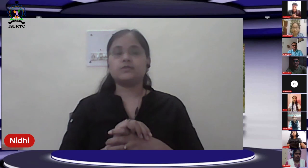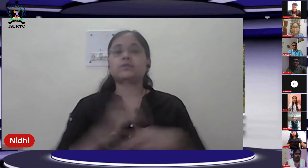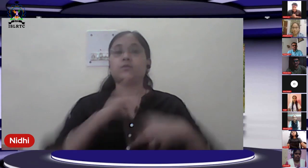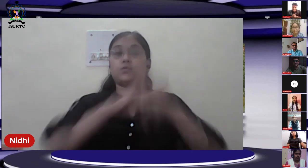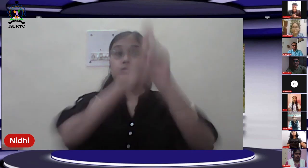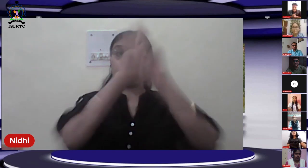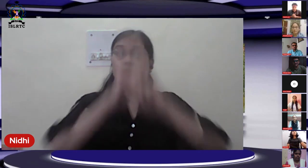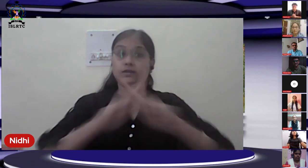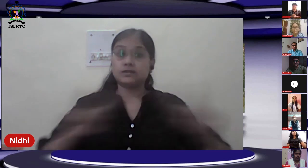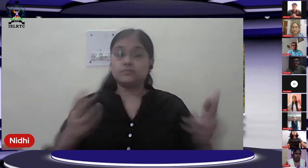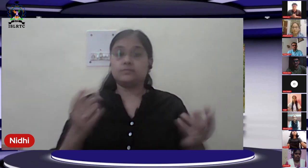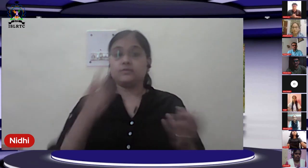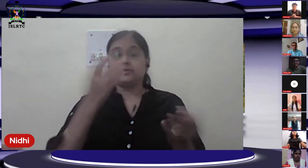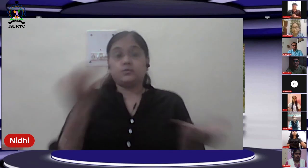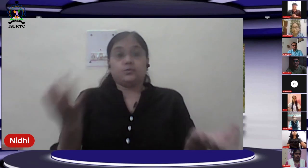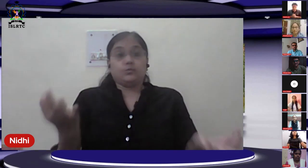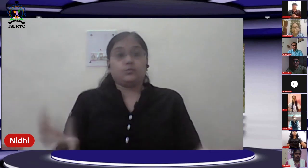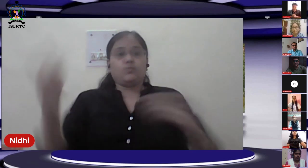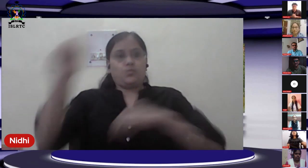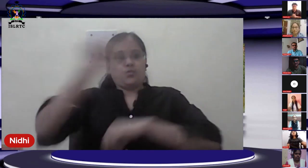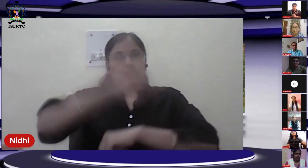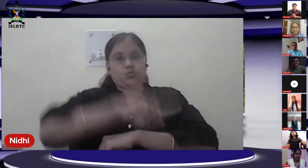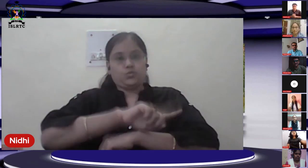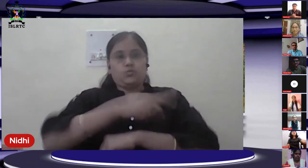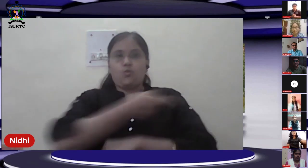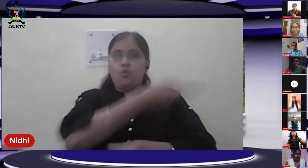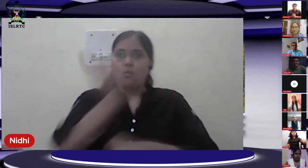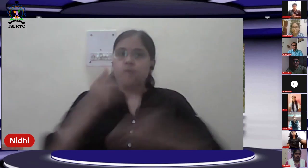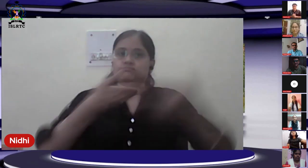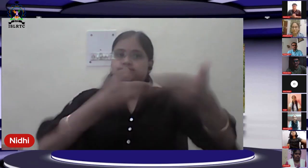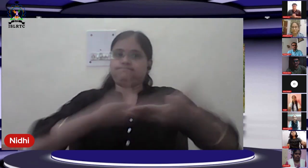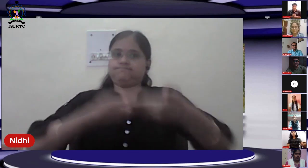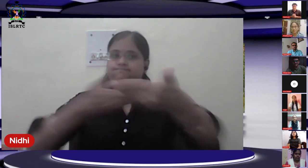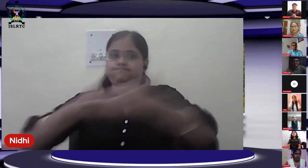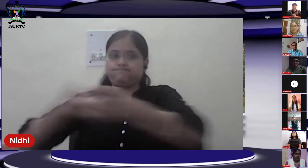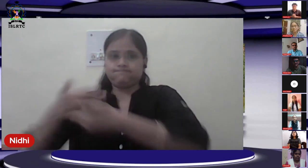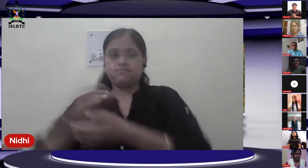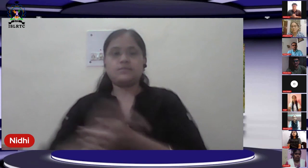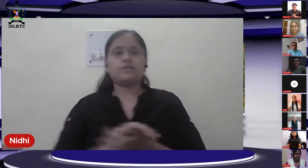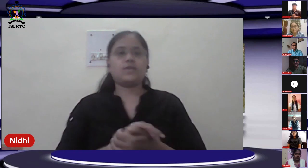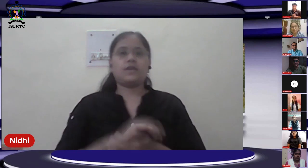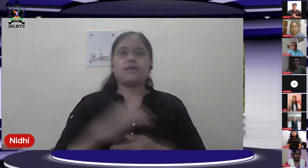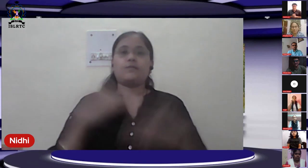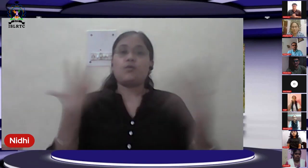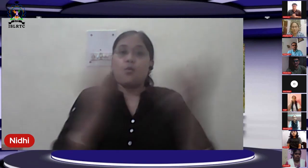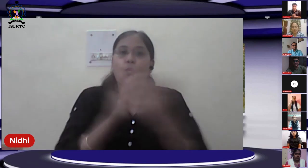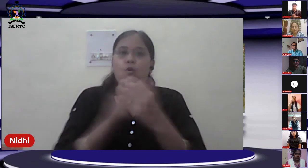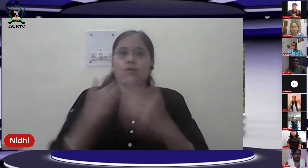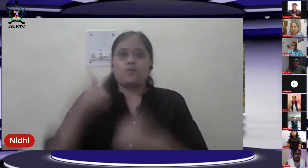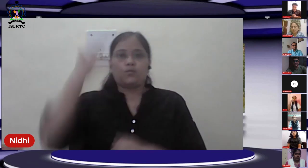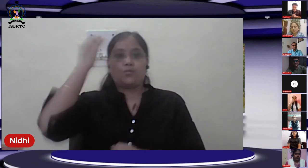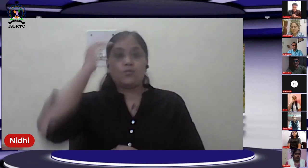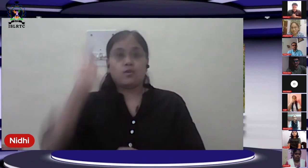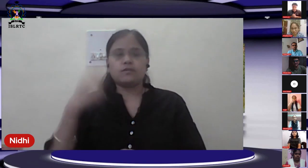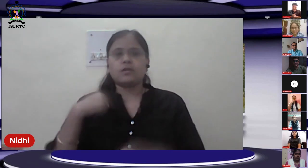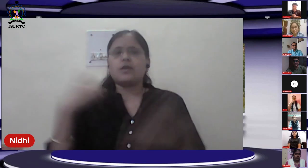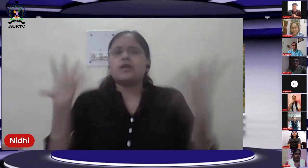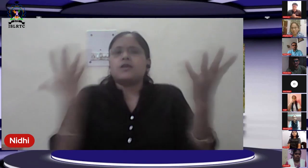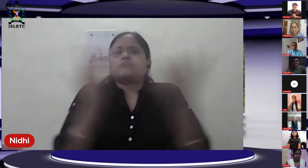स्वागत, बहुत बहुत अभिनंदन। और जैसा कि हम सब जानते हैं आज हम क्यों यहाँ एकत्रित हुए हैं और किस बात की चर्चा के लिए